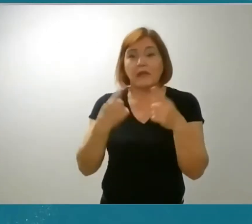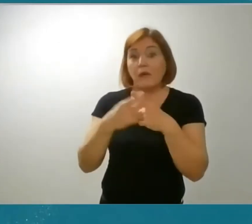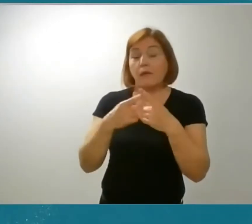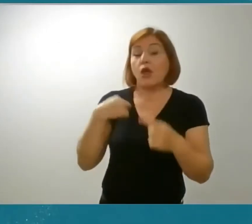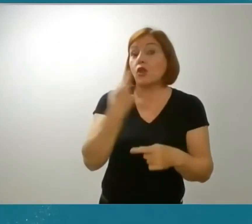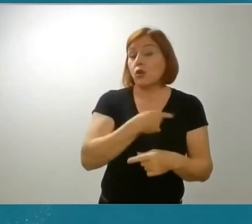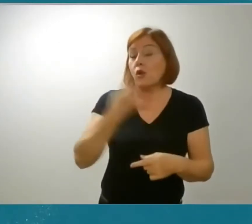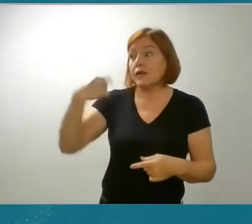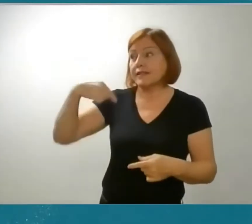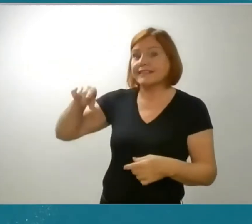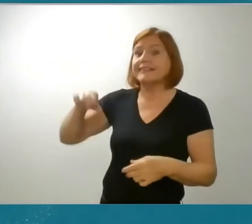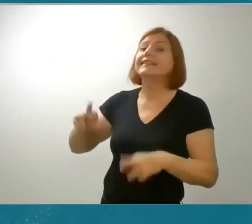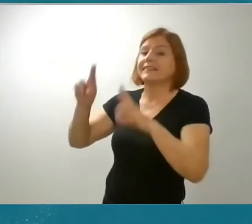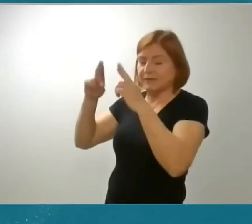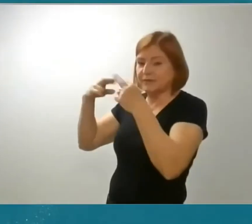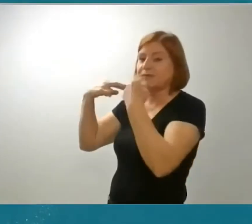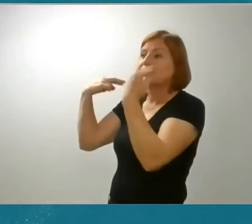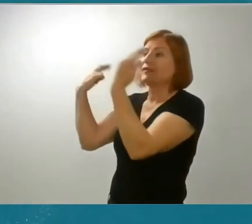aumentaste.